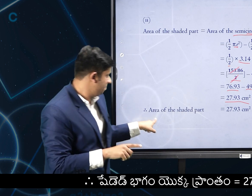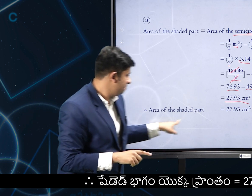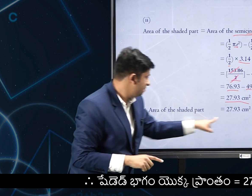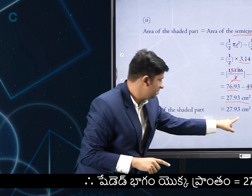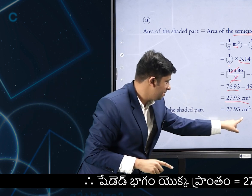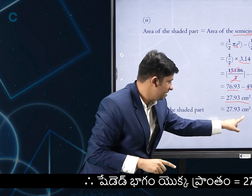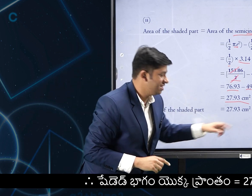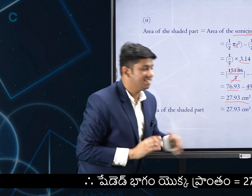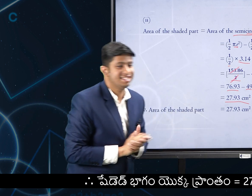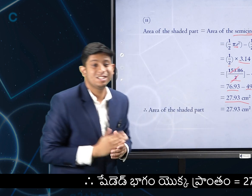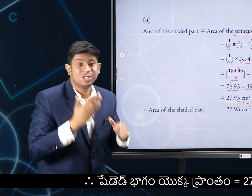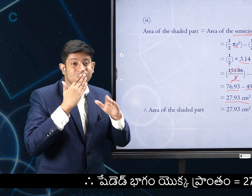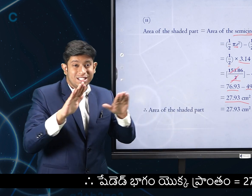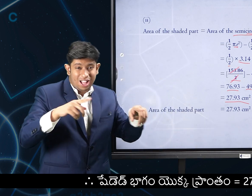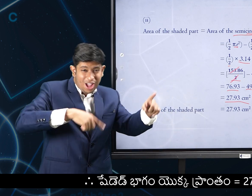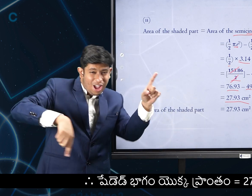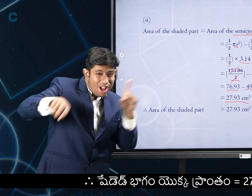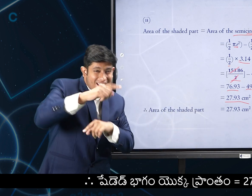27.93 సెంటీమీటర్లు.